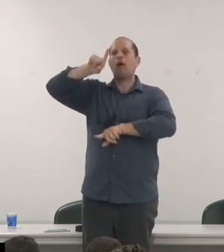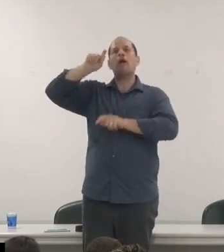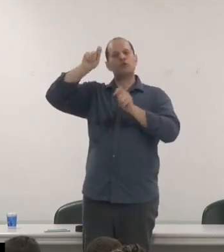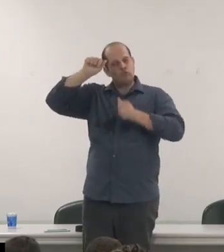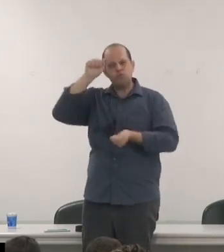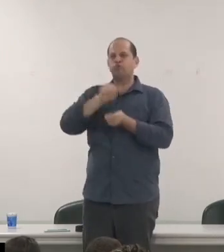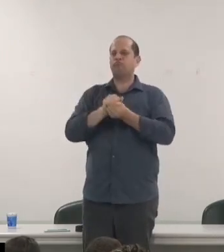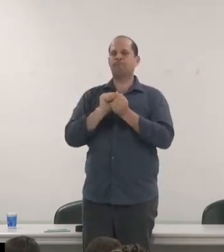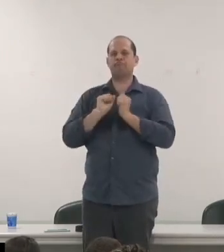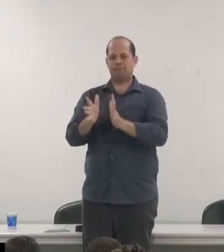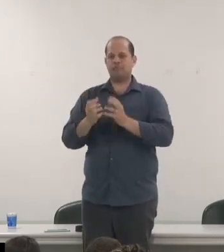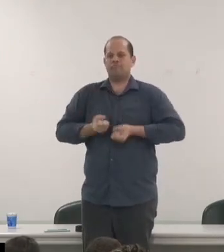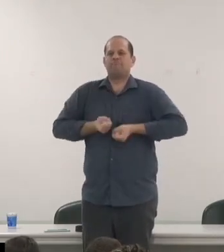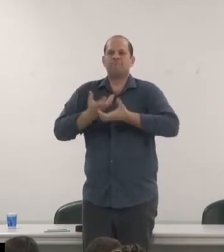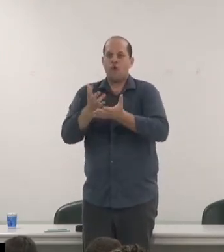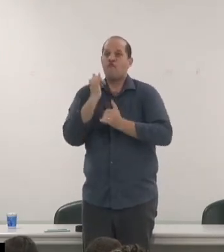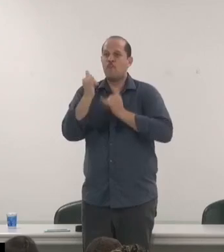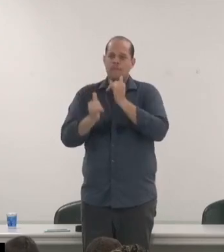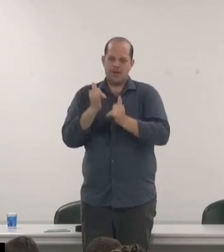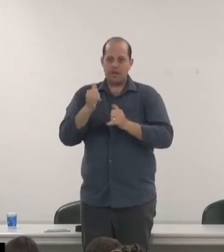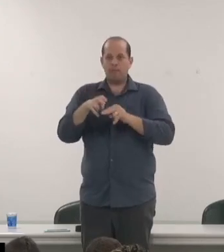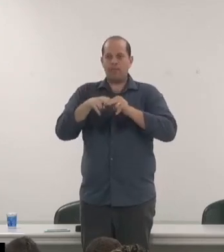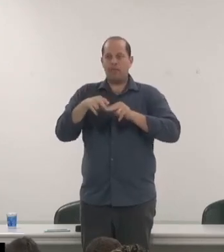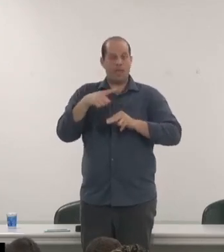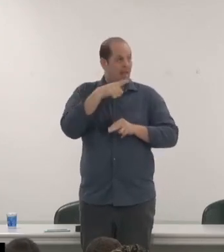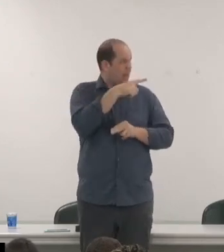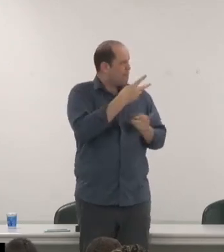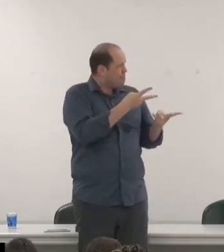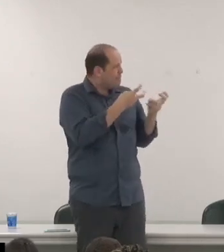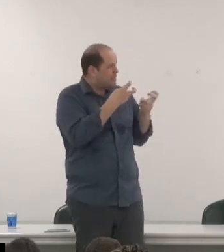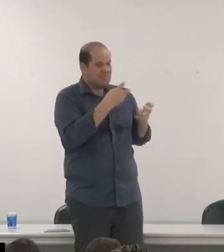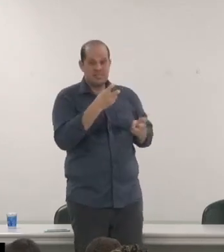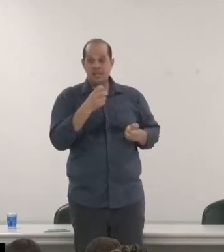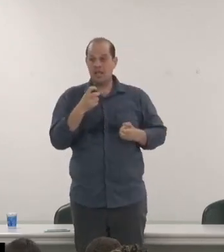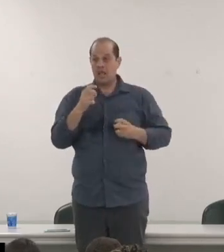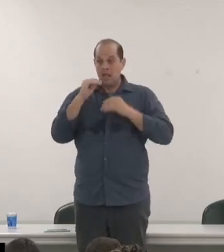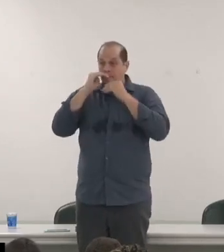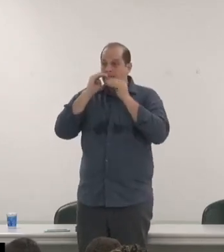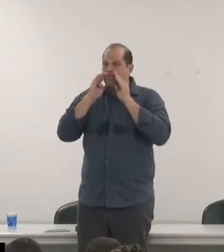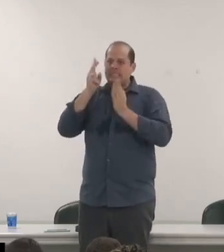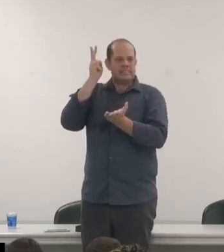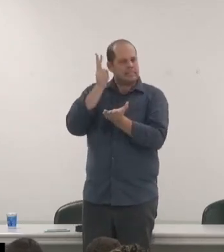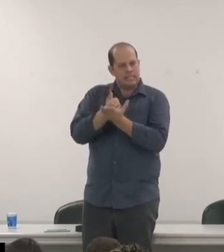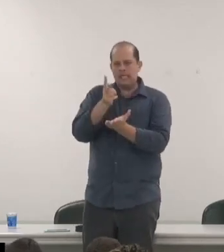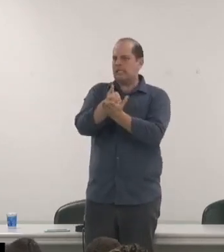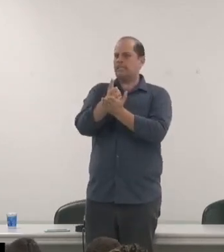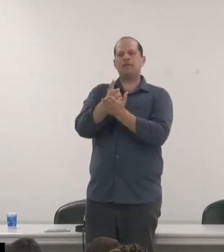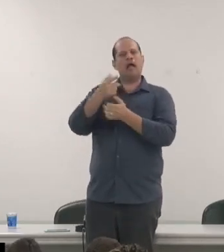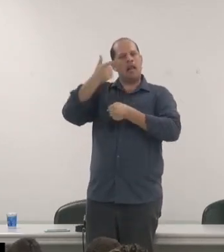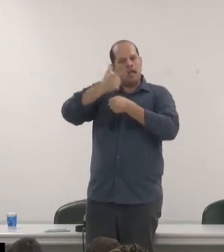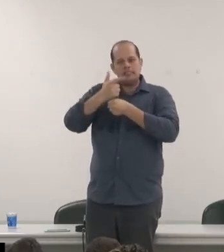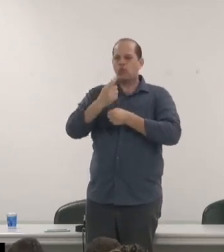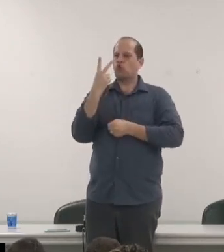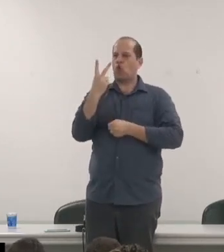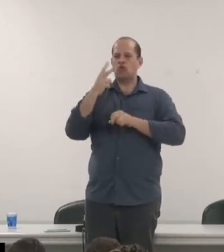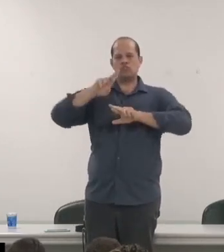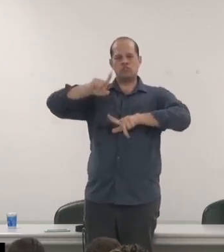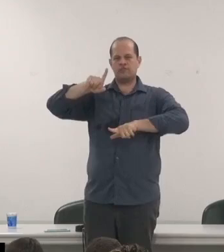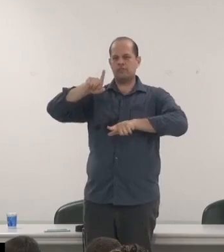boca que transmite a ideia de ação já realizada. Então, o passado, às vezes, é